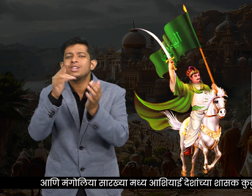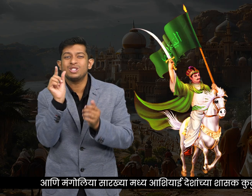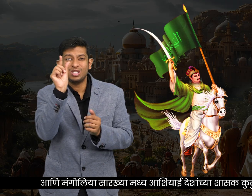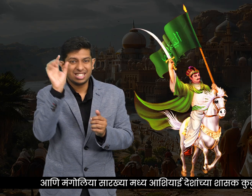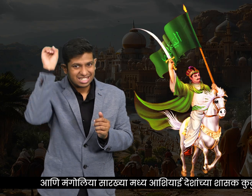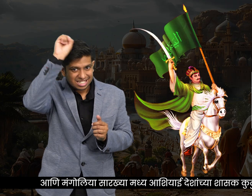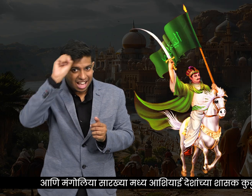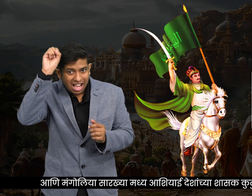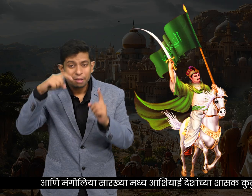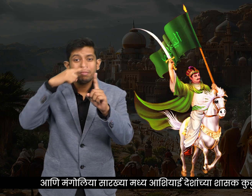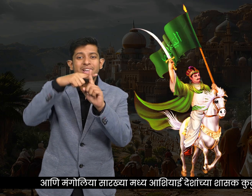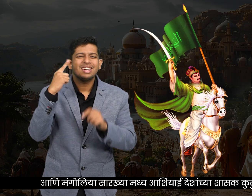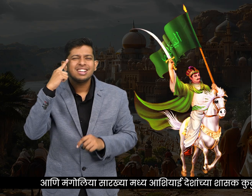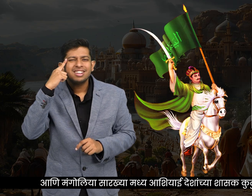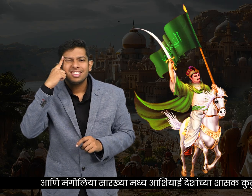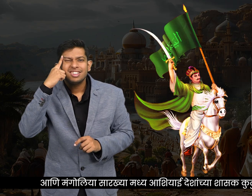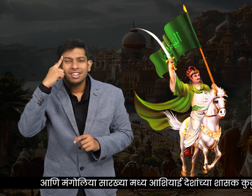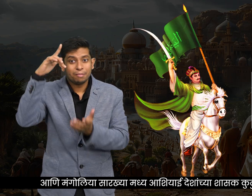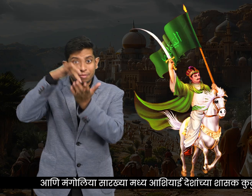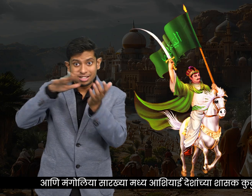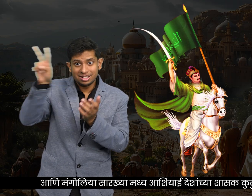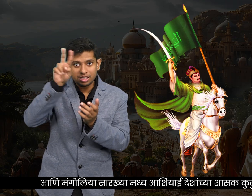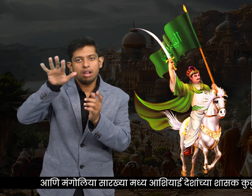शासक कुटुंबातील होते.